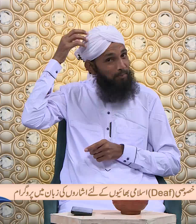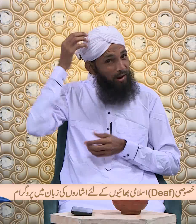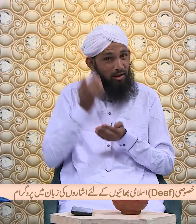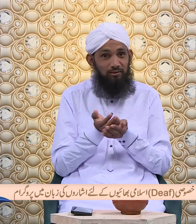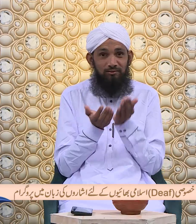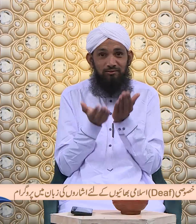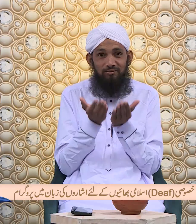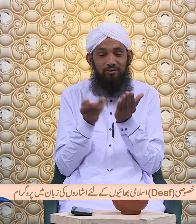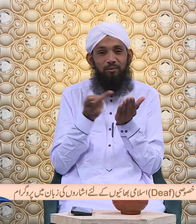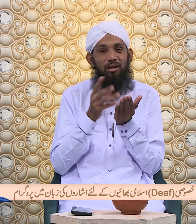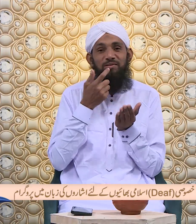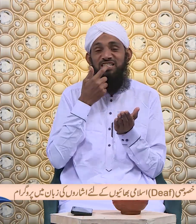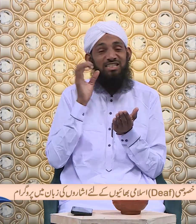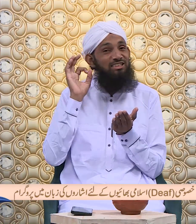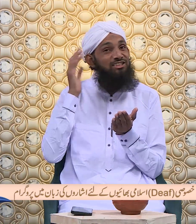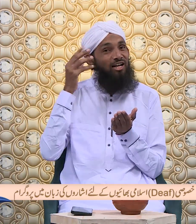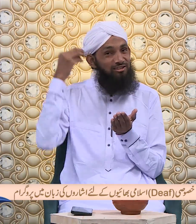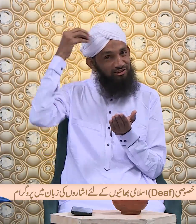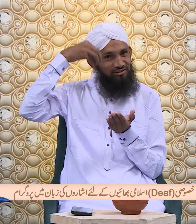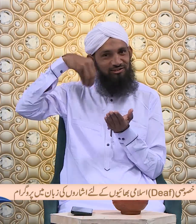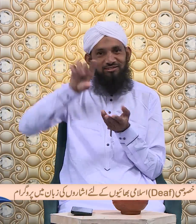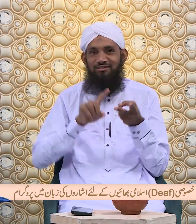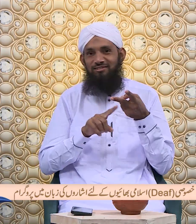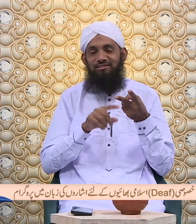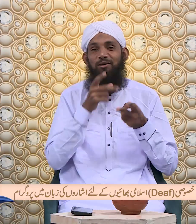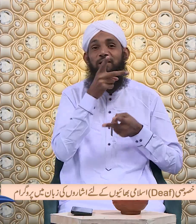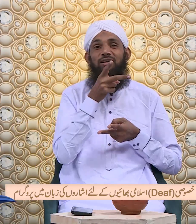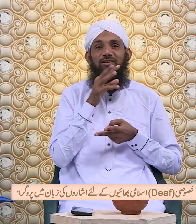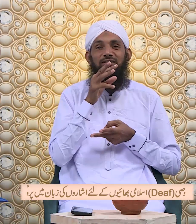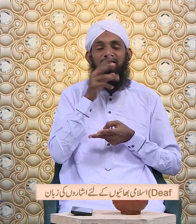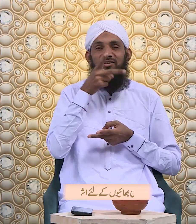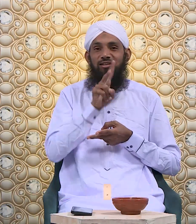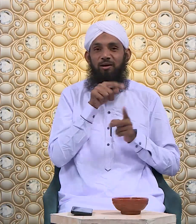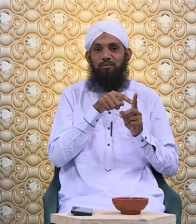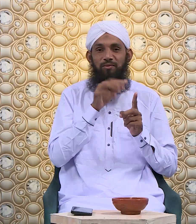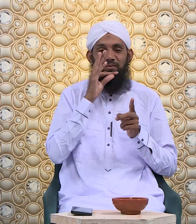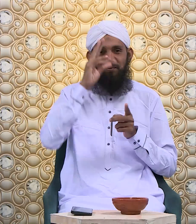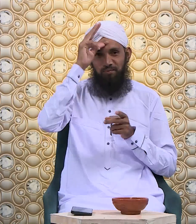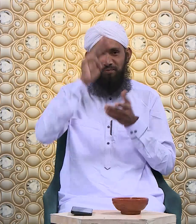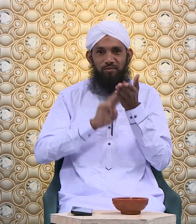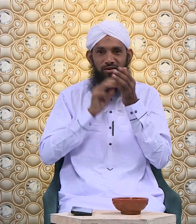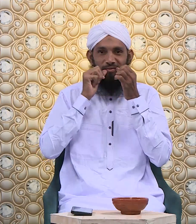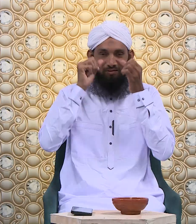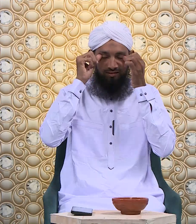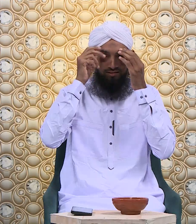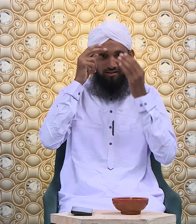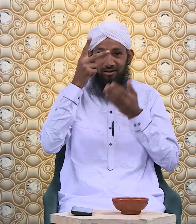چاندی صدقہ کی جائے آپ کا نام امام الانبیاء صلی اللہ علیہ وآلہ وسلم نے رکھا